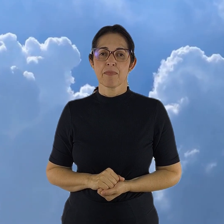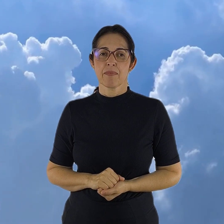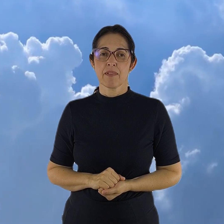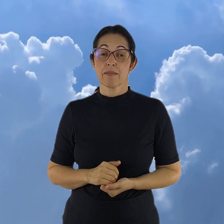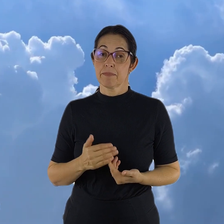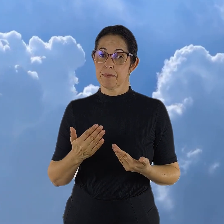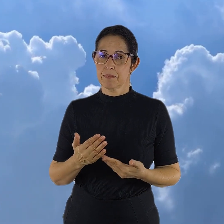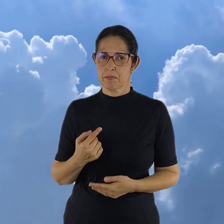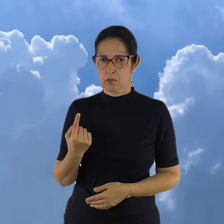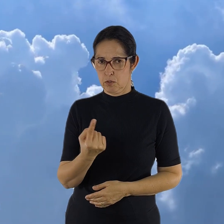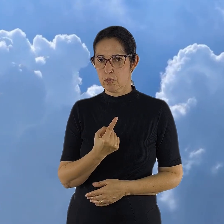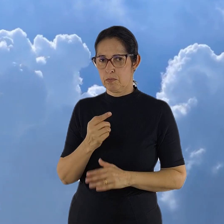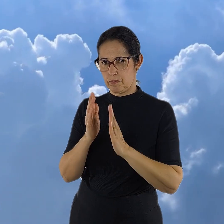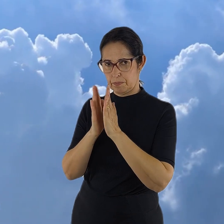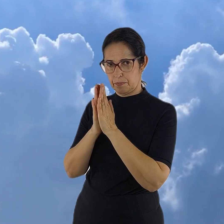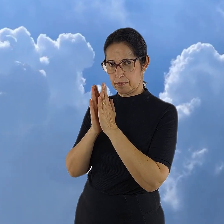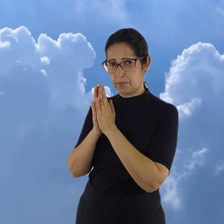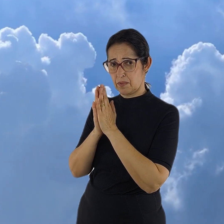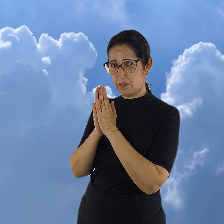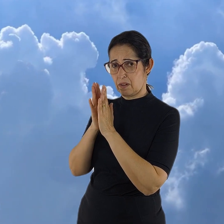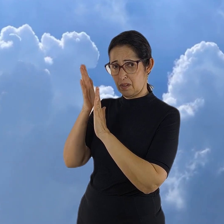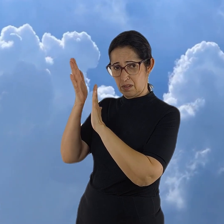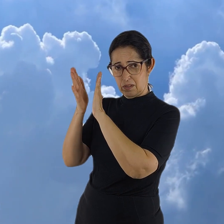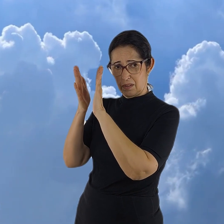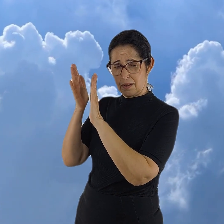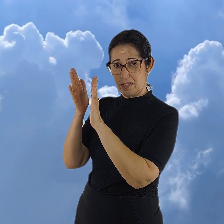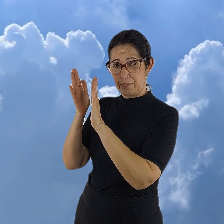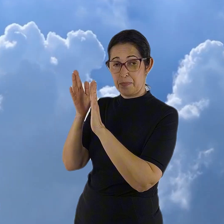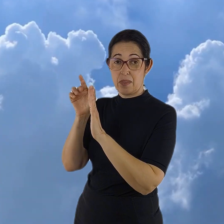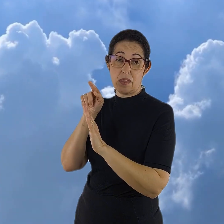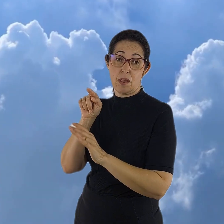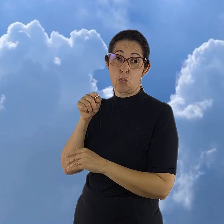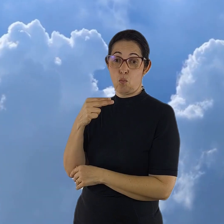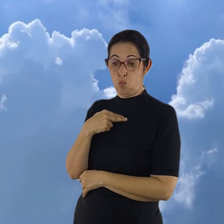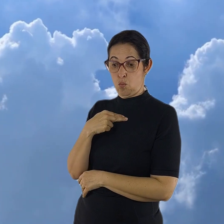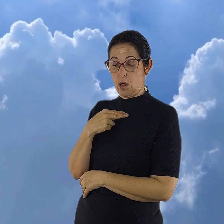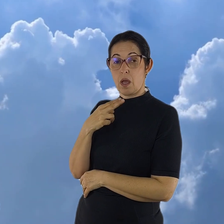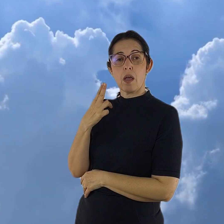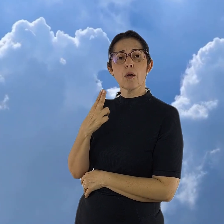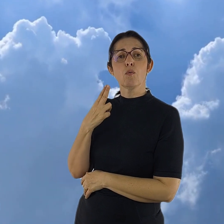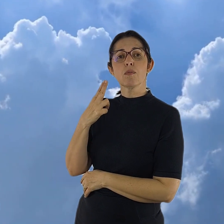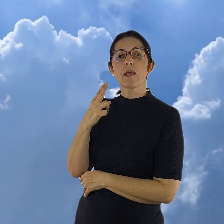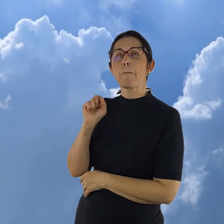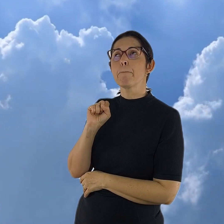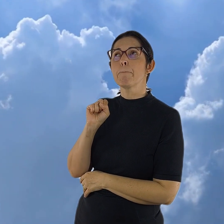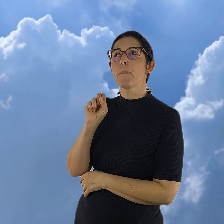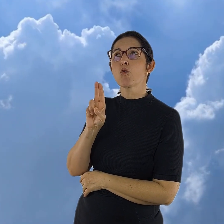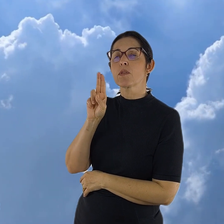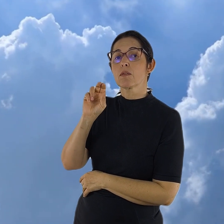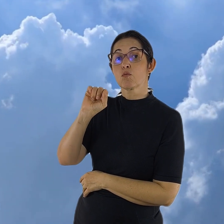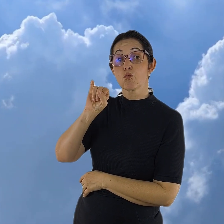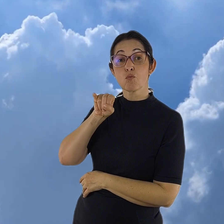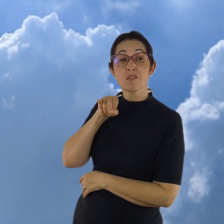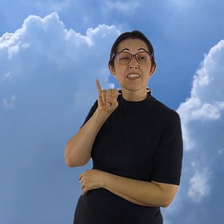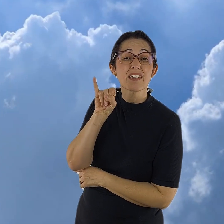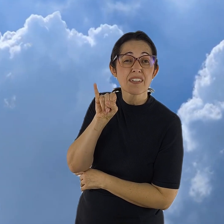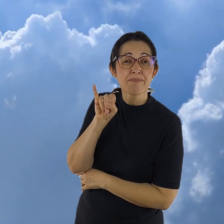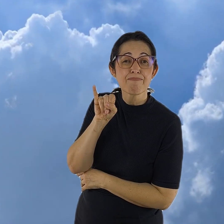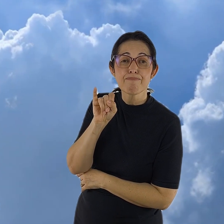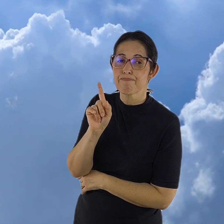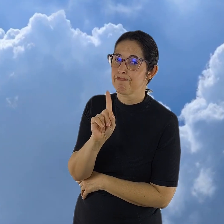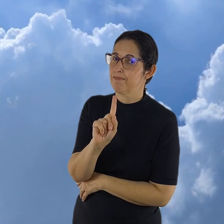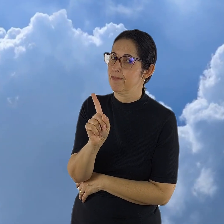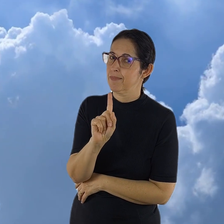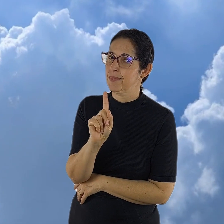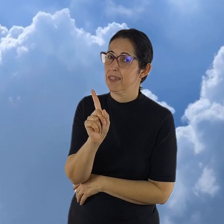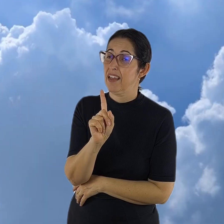Quando se vai falar com Deus, nunca se deve usar a frase Senhor, se tu podes.